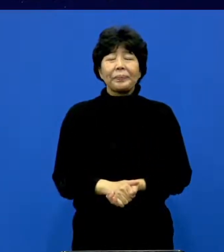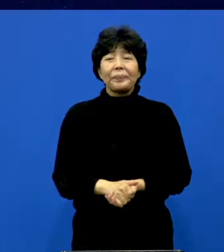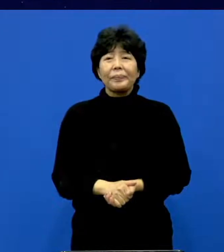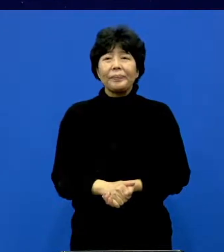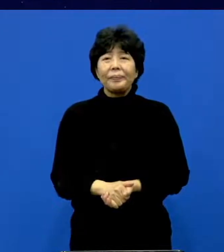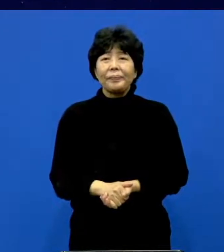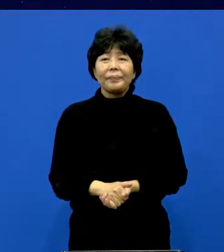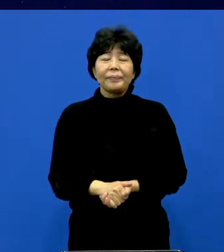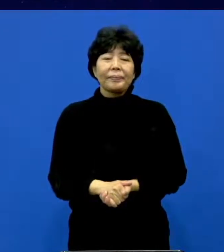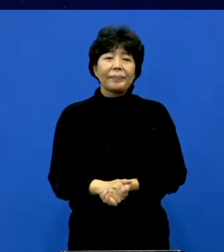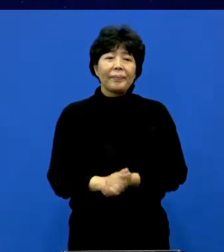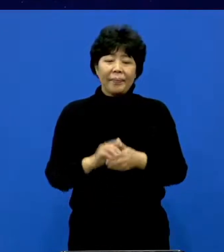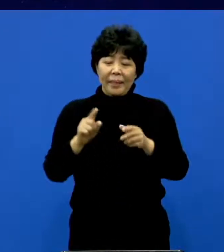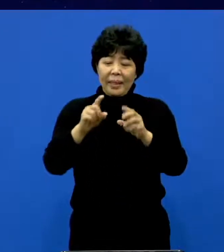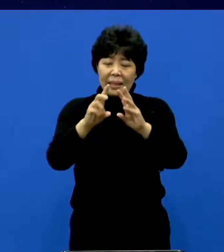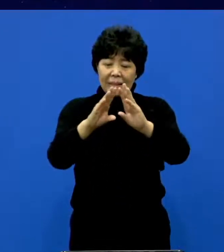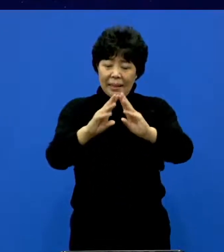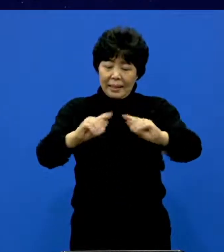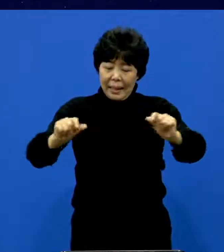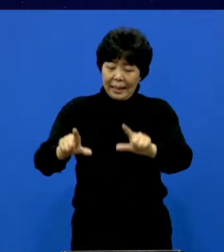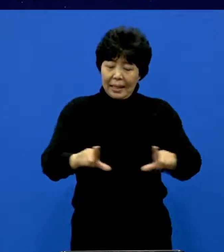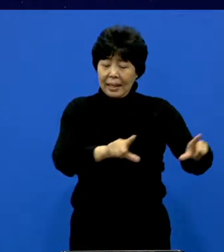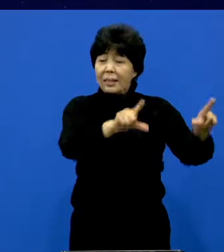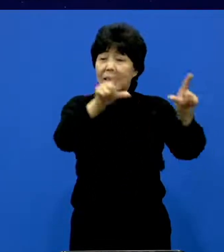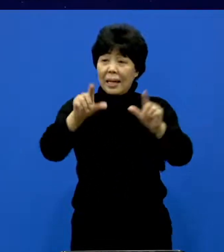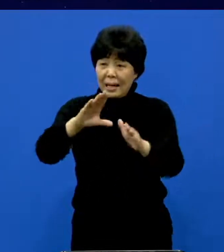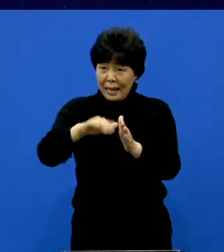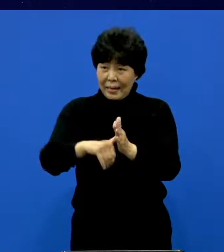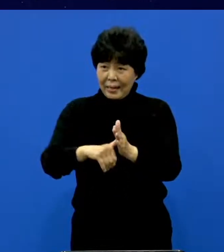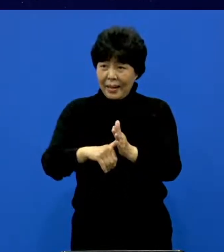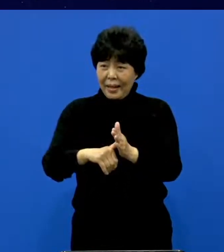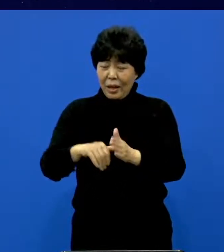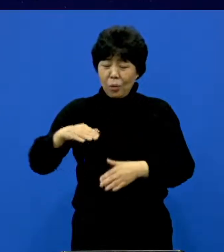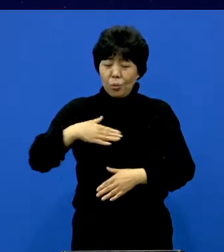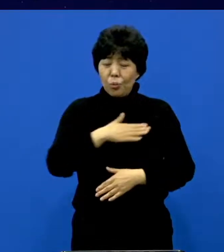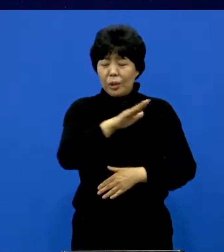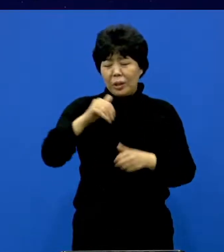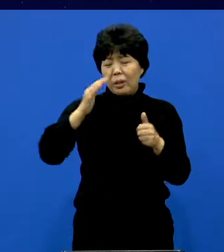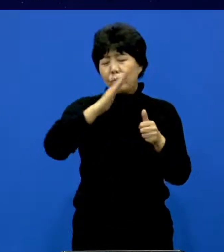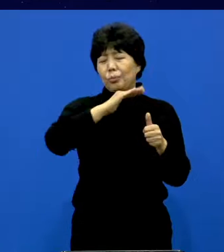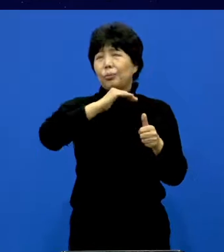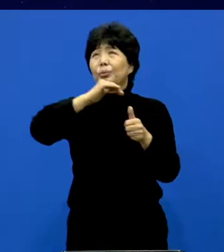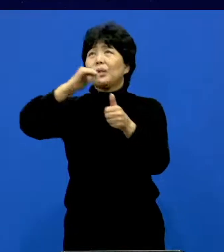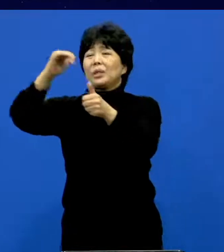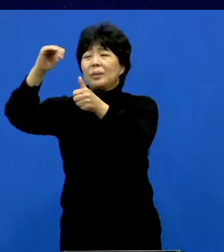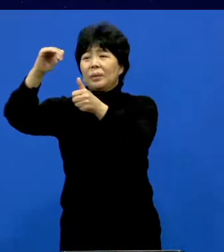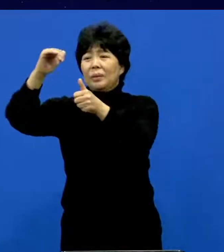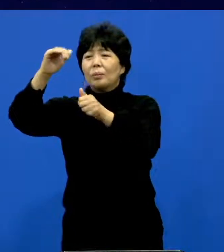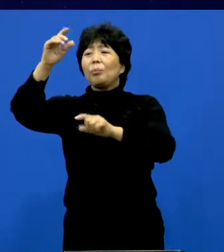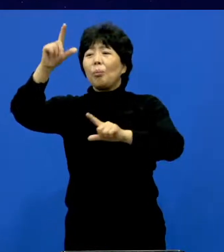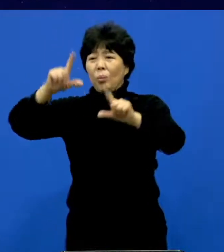여러분, 이렇게 이 땅에 살아갈 사람들의 부르심이 이런 모습이라는 거예요. 우리가 이런 모습으로